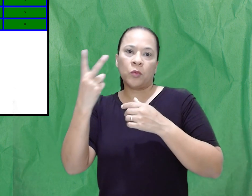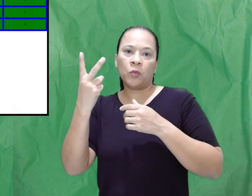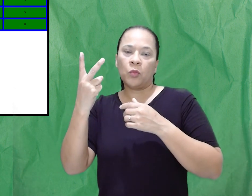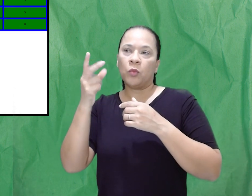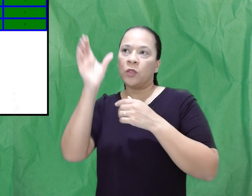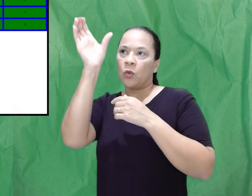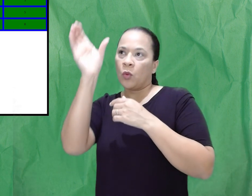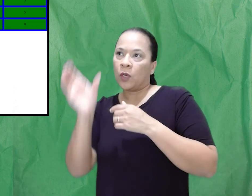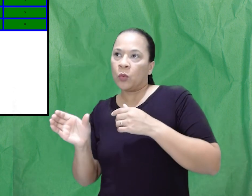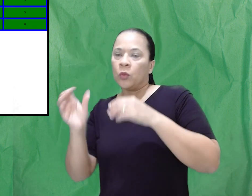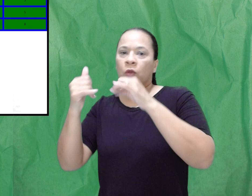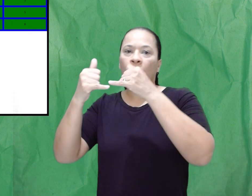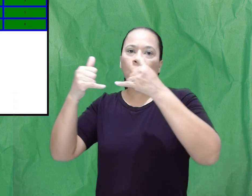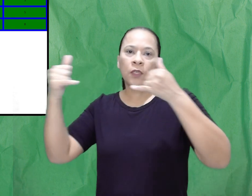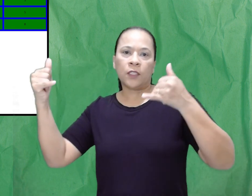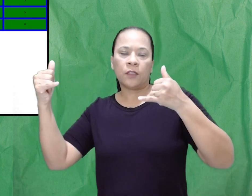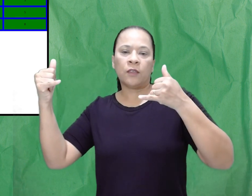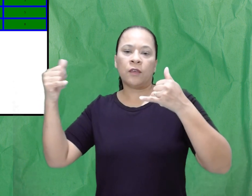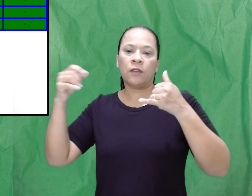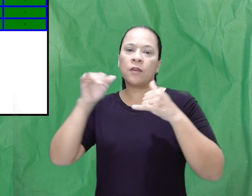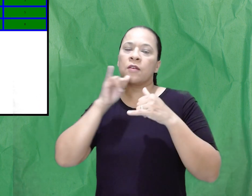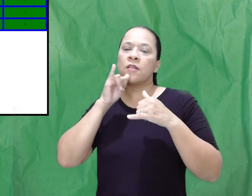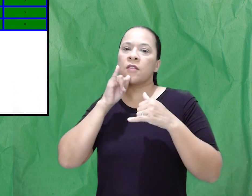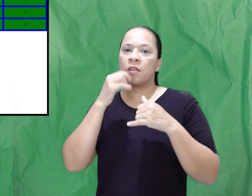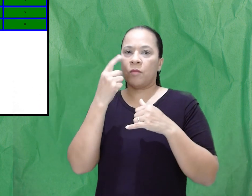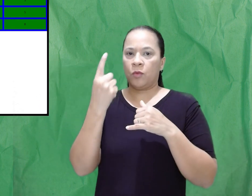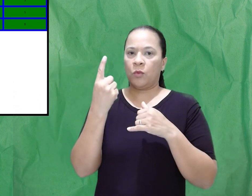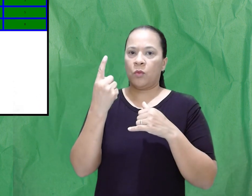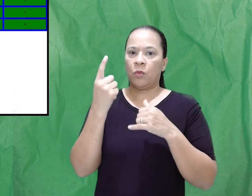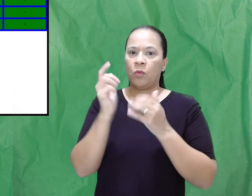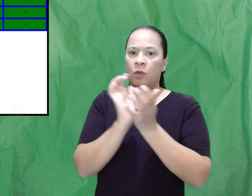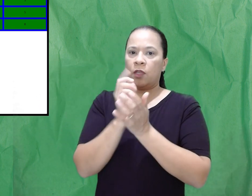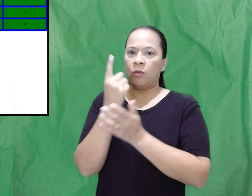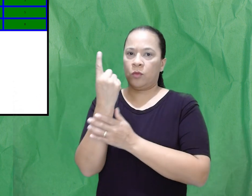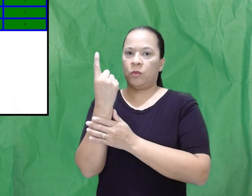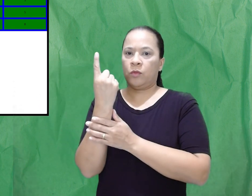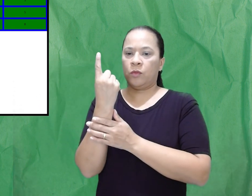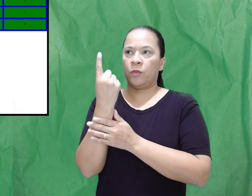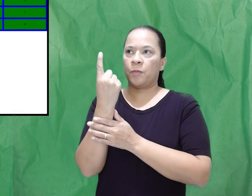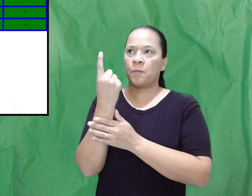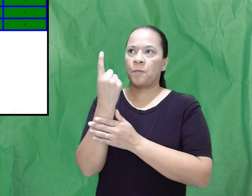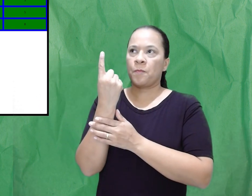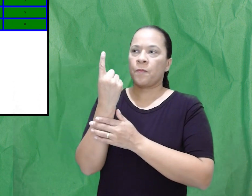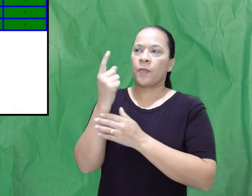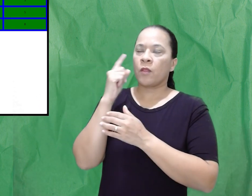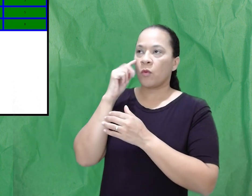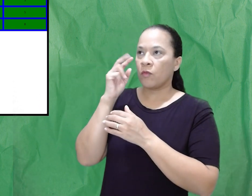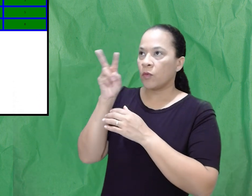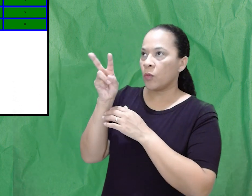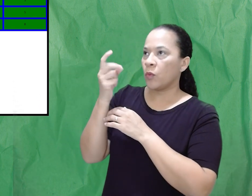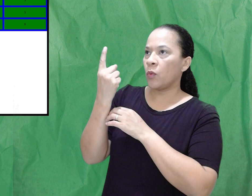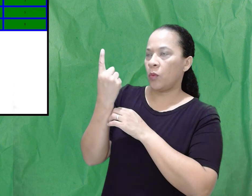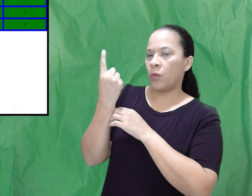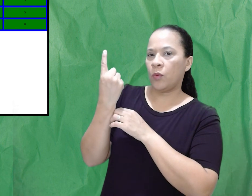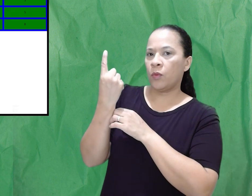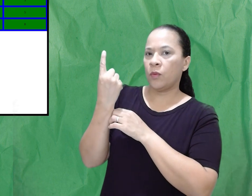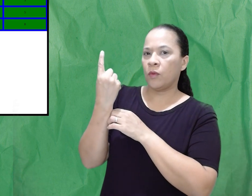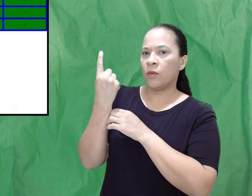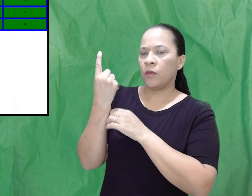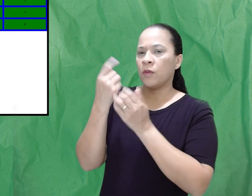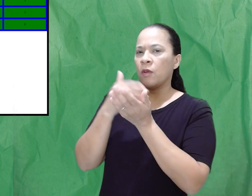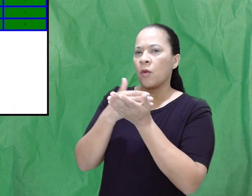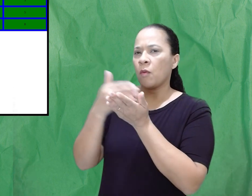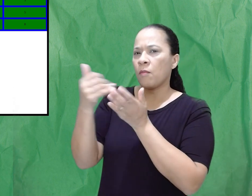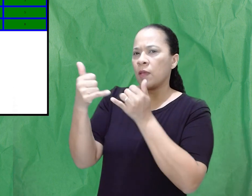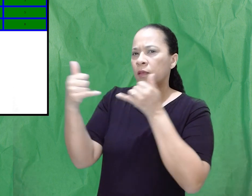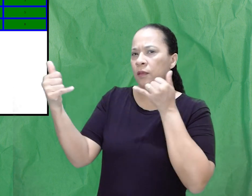Então, por exemplo, o item 1, que é a classe do item 1 aqui, ó. O item 1 ele vai começar na linha